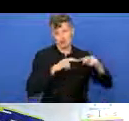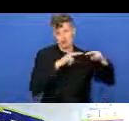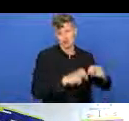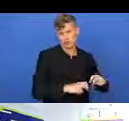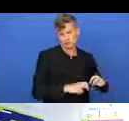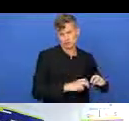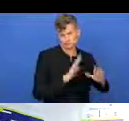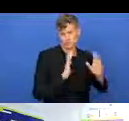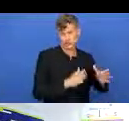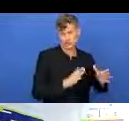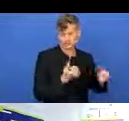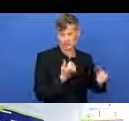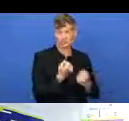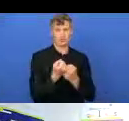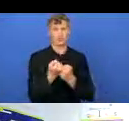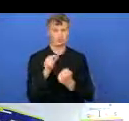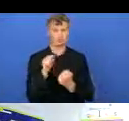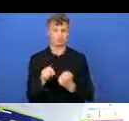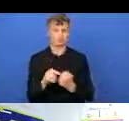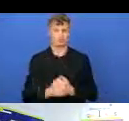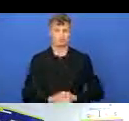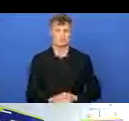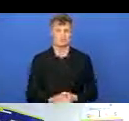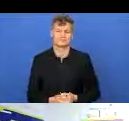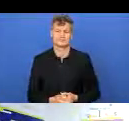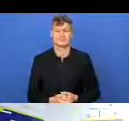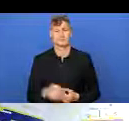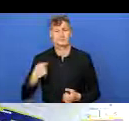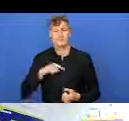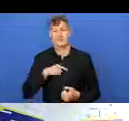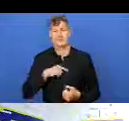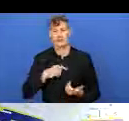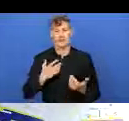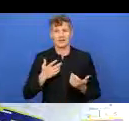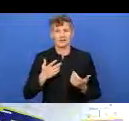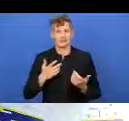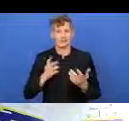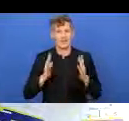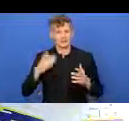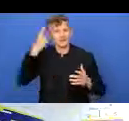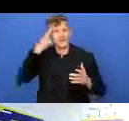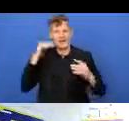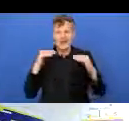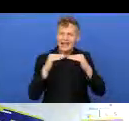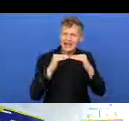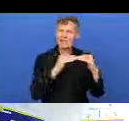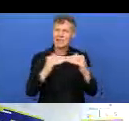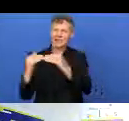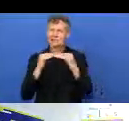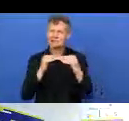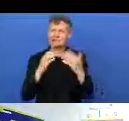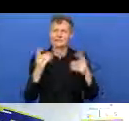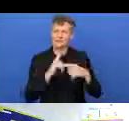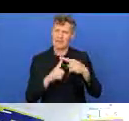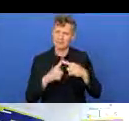l'inclusion et d'encourager les activités de recherche partenariale ou la production et la coproduction de connaissances